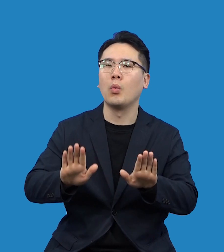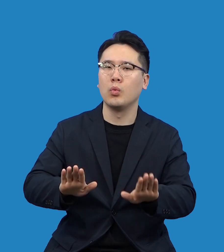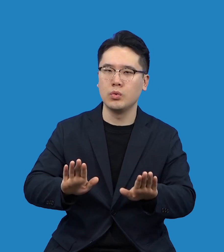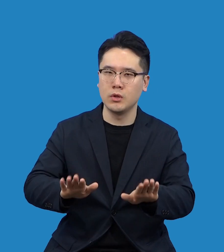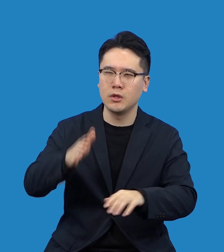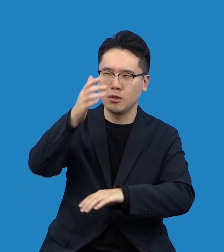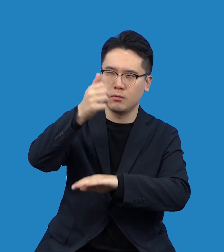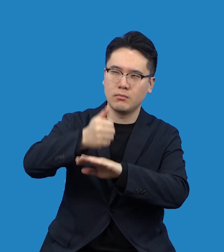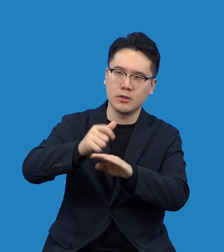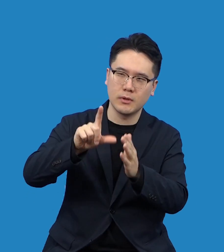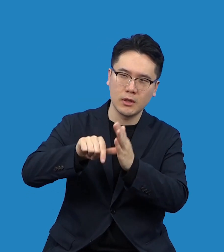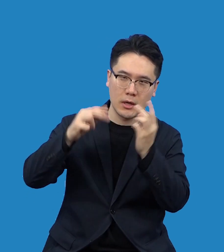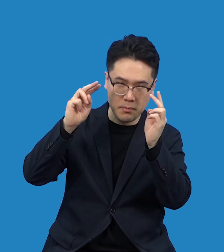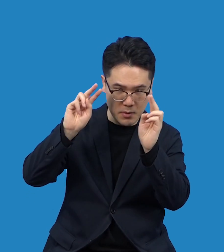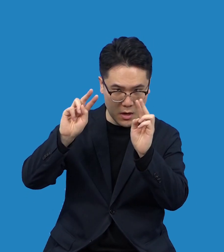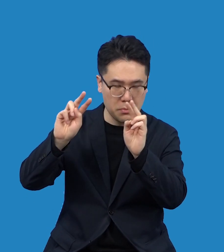종말적으로